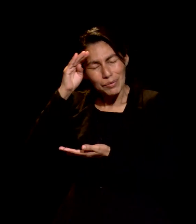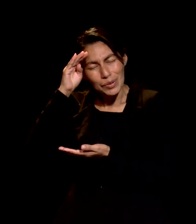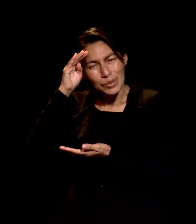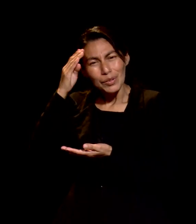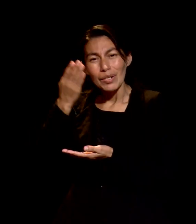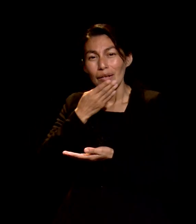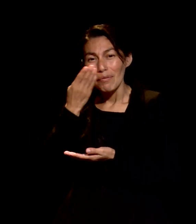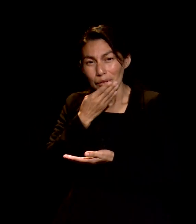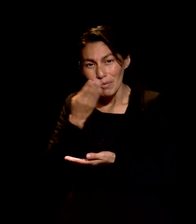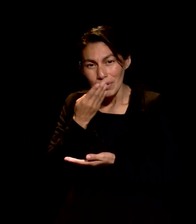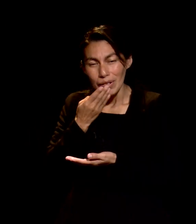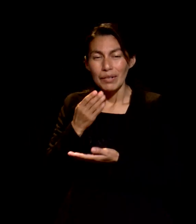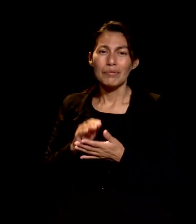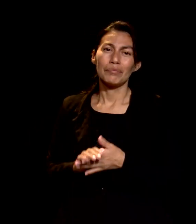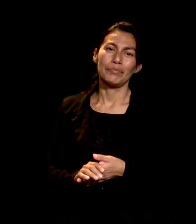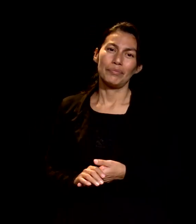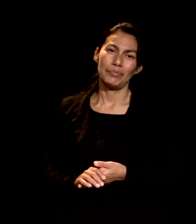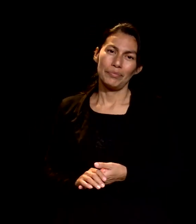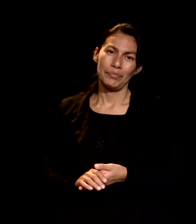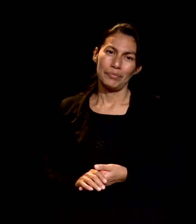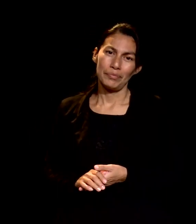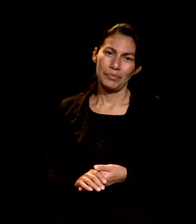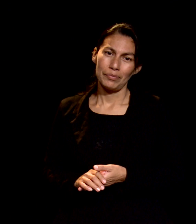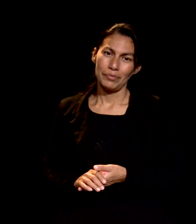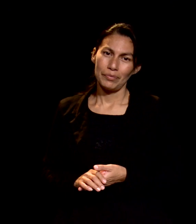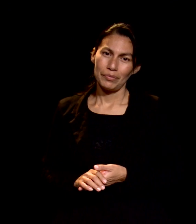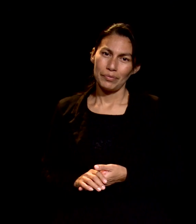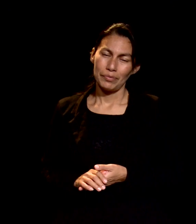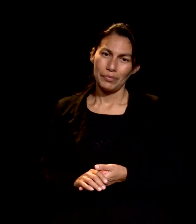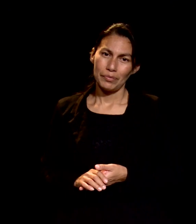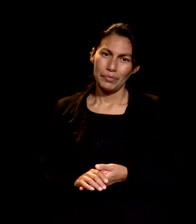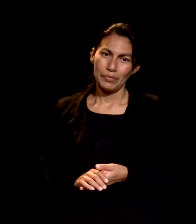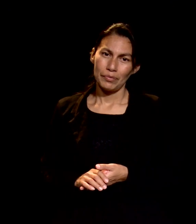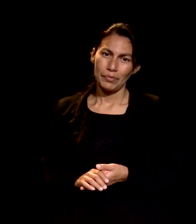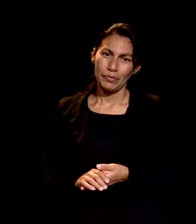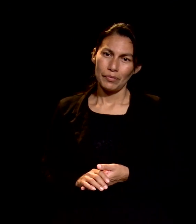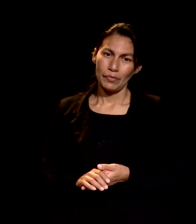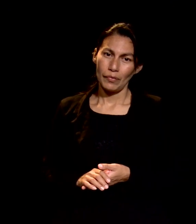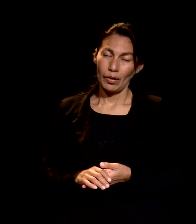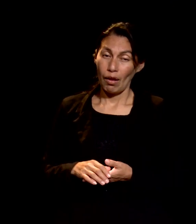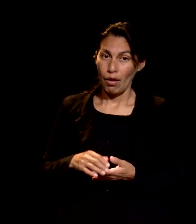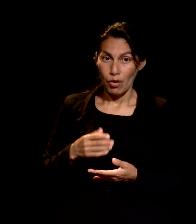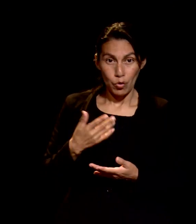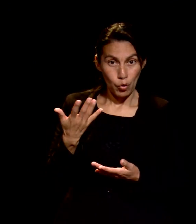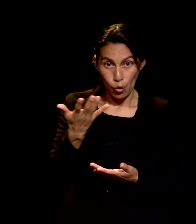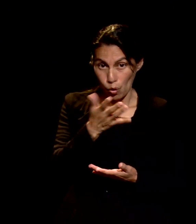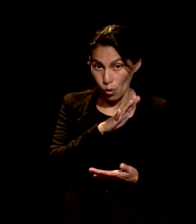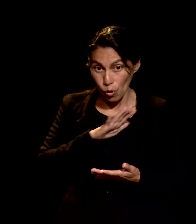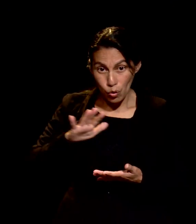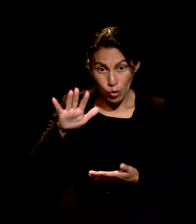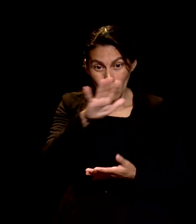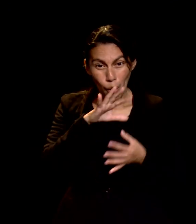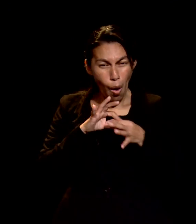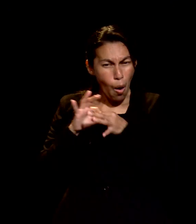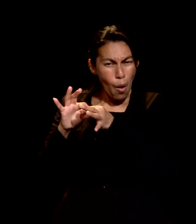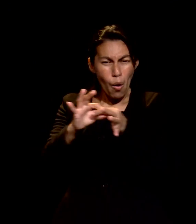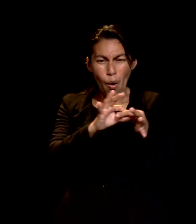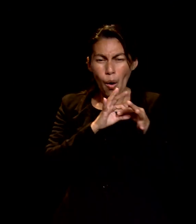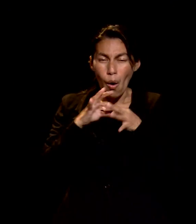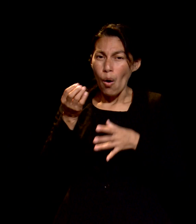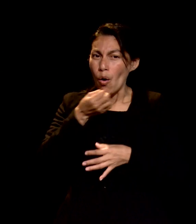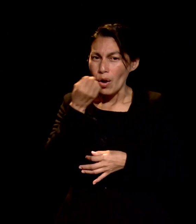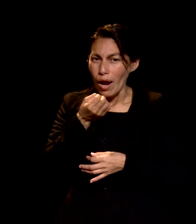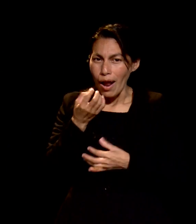de la palabra de Dios sin duda alguna si juntos oramos juntos